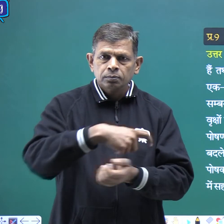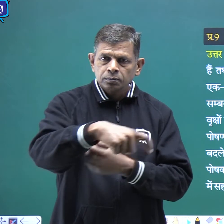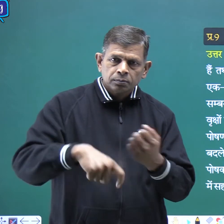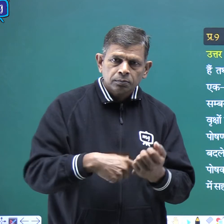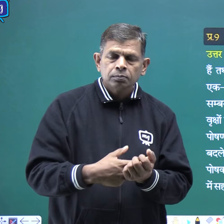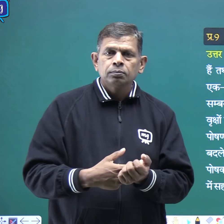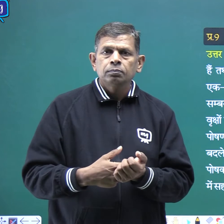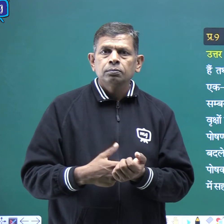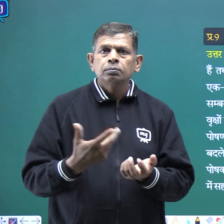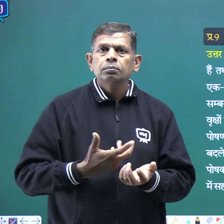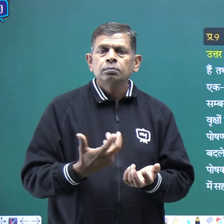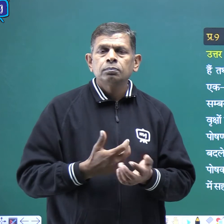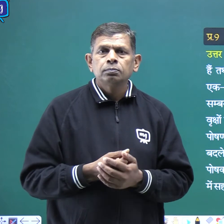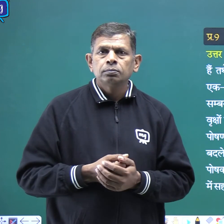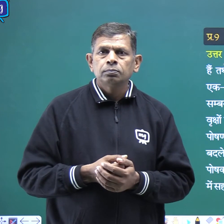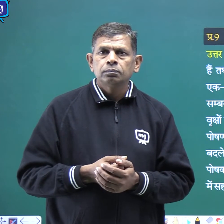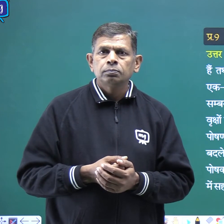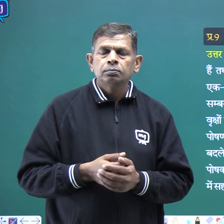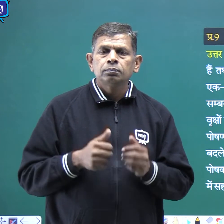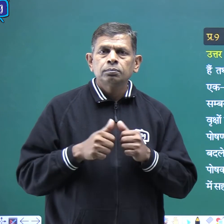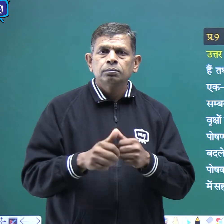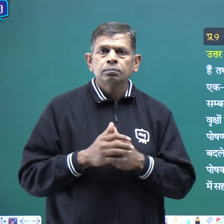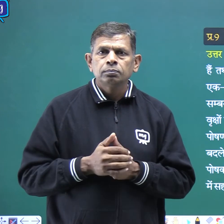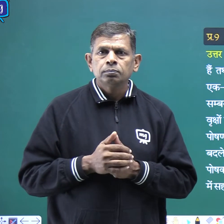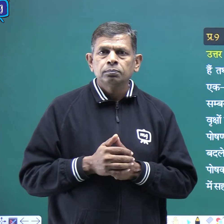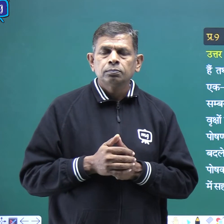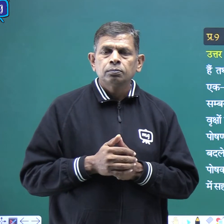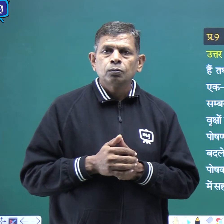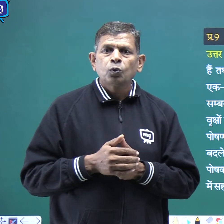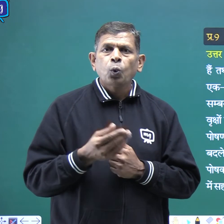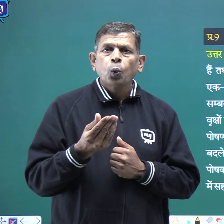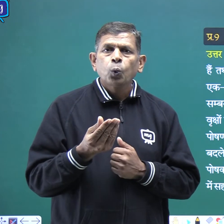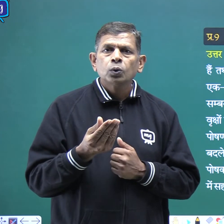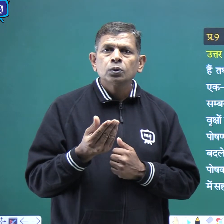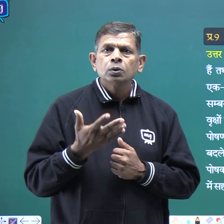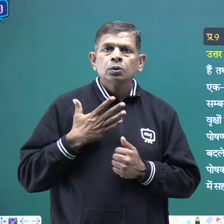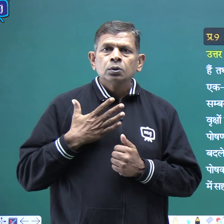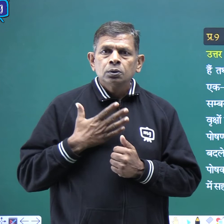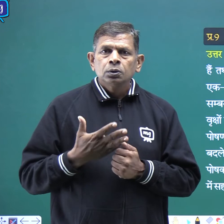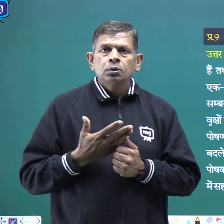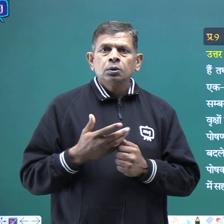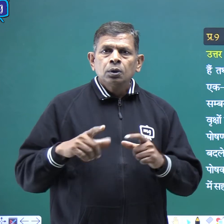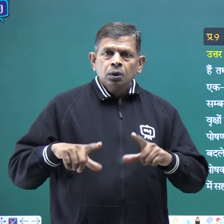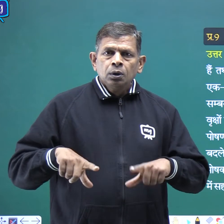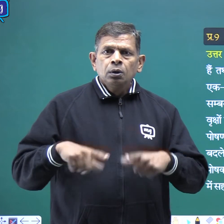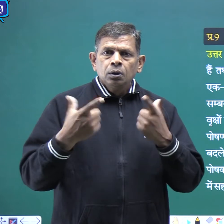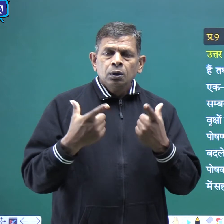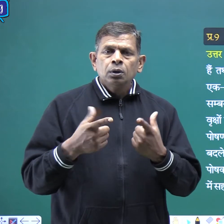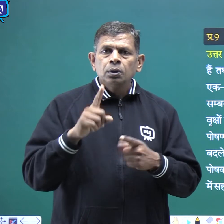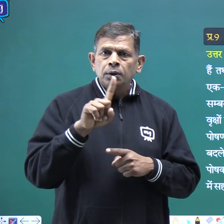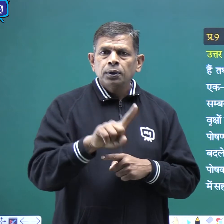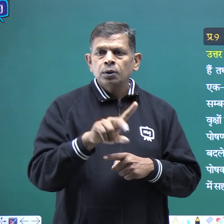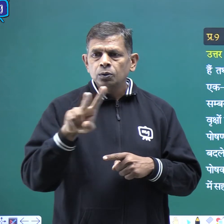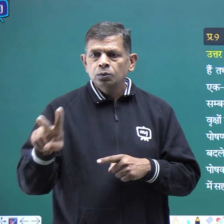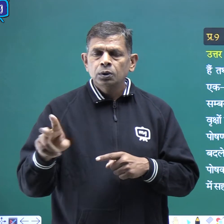किसे कहते हैं? उत्तर, कुछ जीव एक दूसरे के